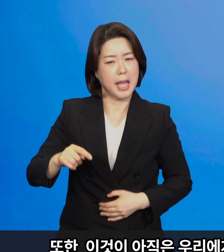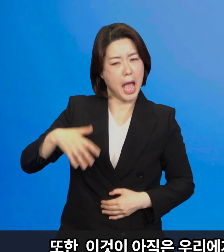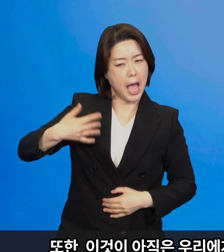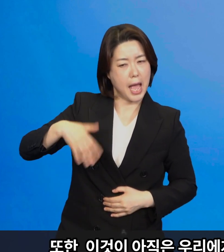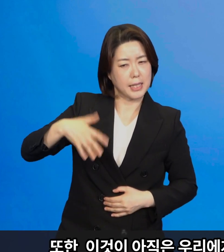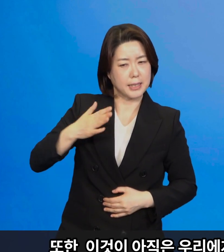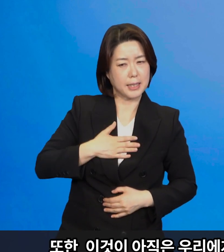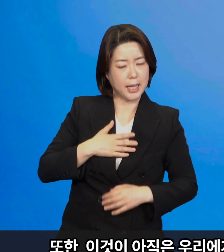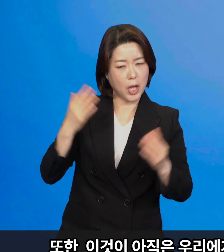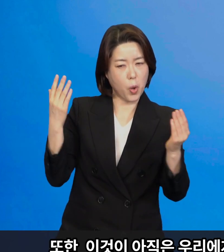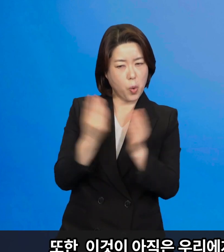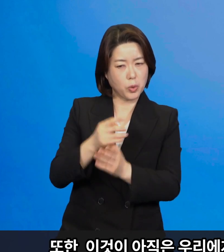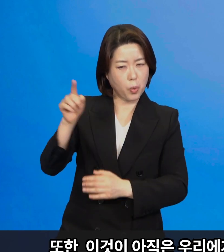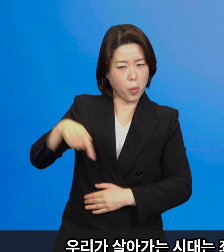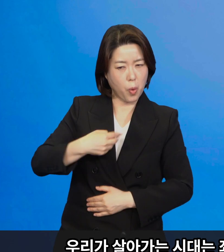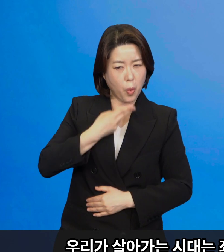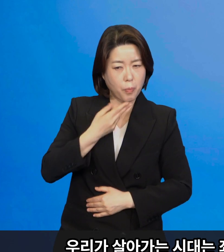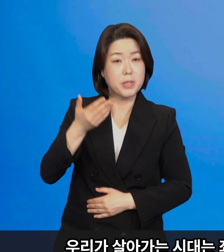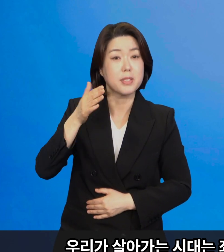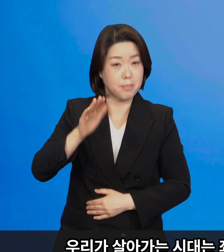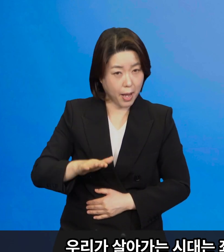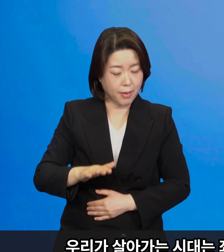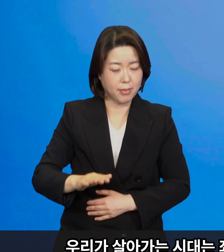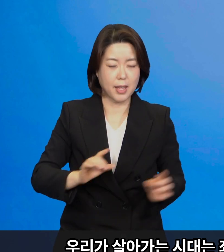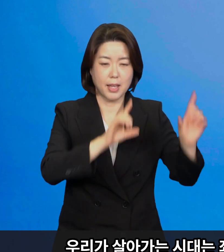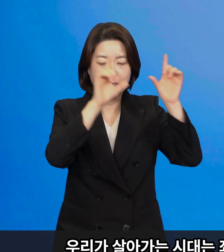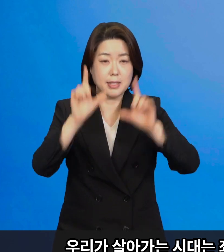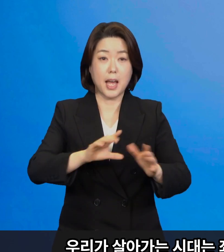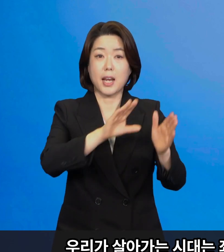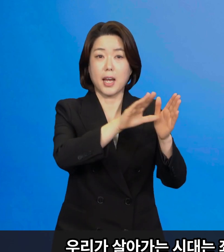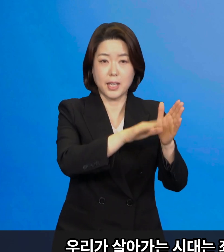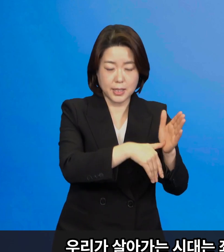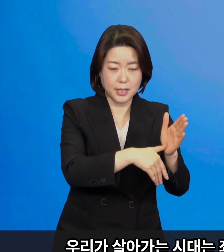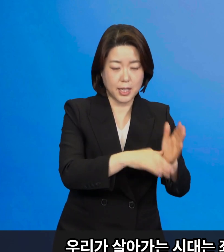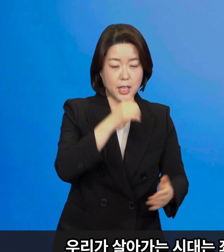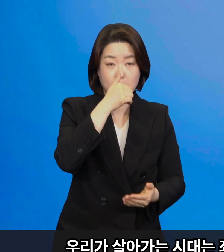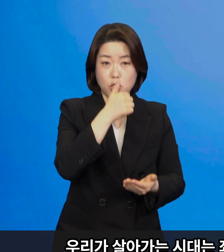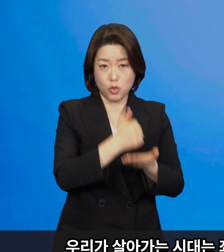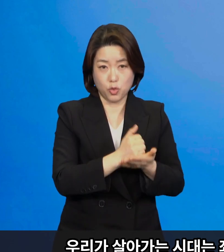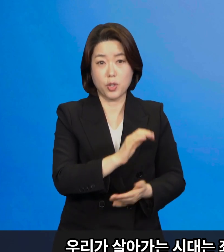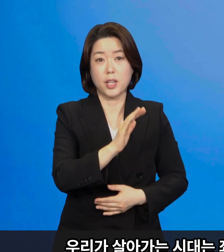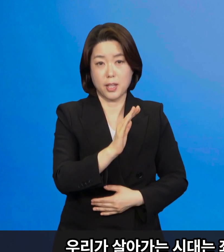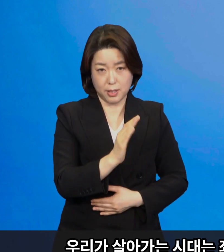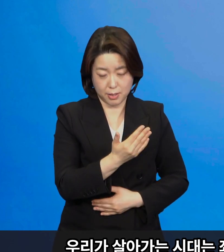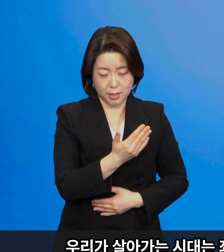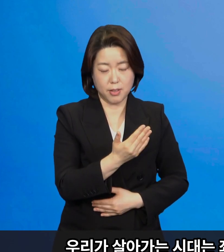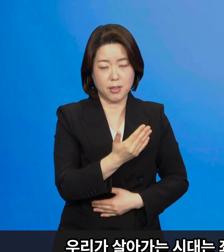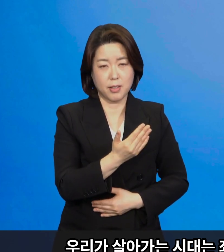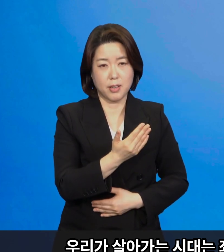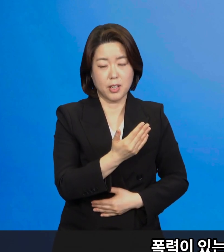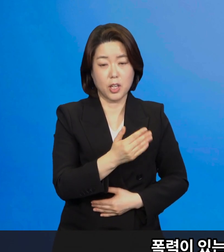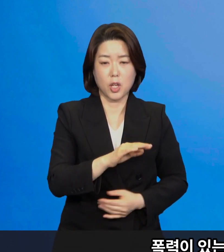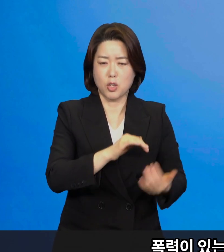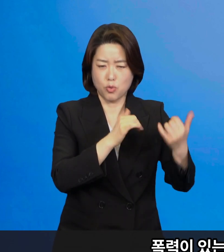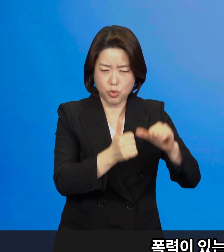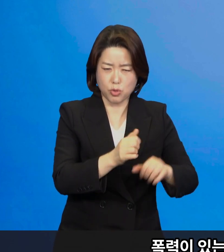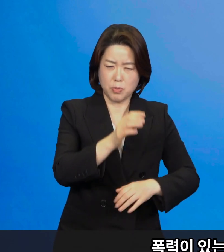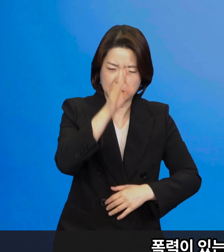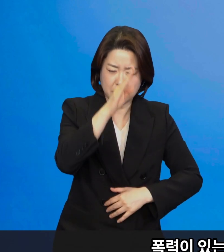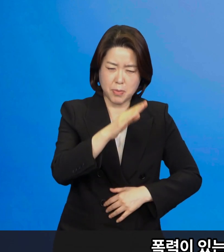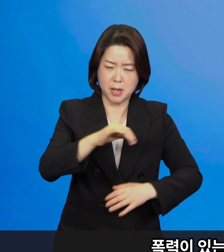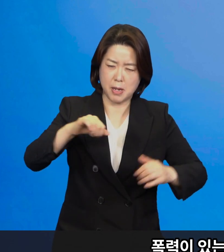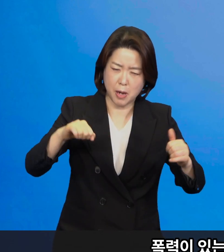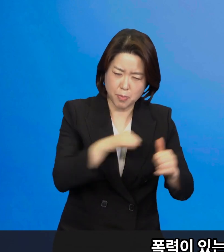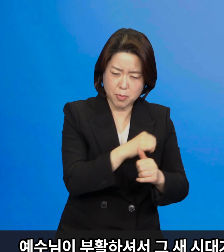우리에게 온전히 임하지 않았기 때문에 우리가 살아가는 시대는 죄된 이런 아주 죽음과 질병과 폭력이 있는